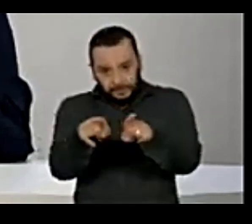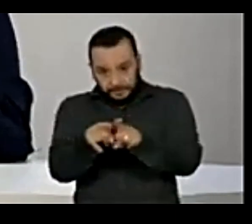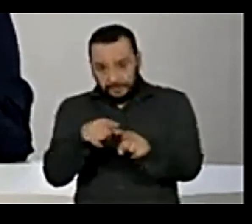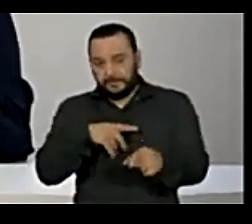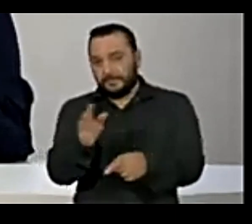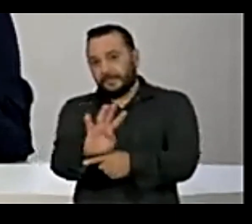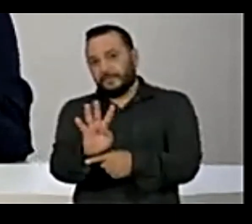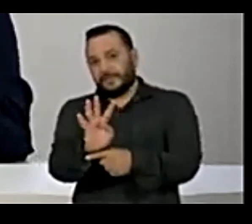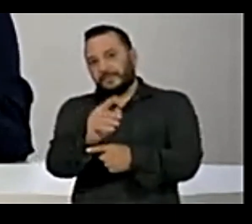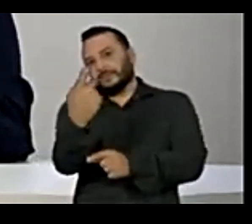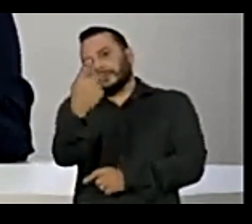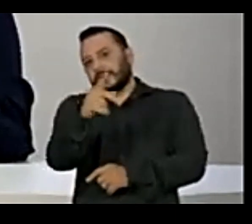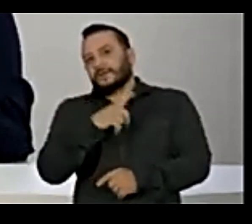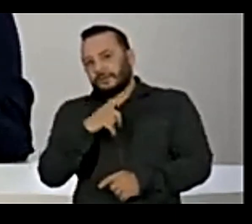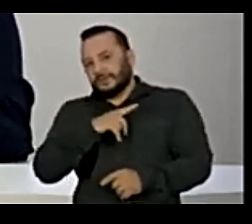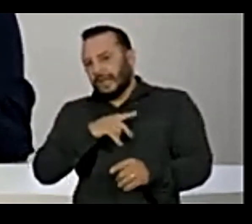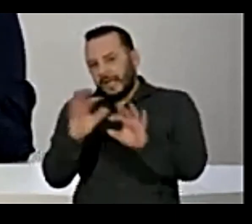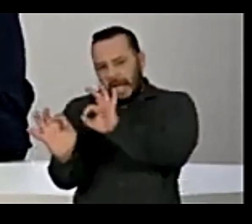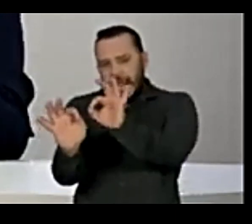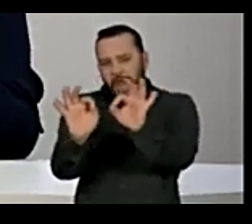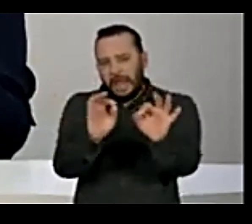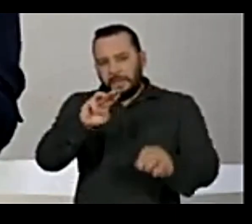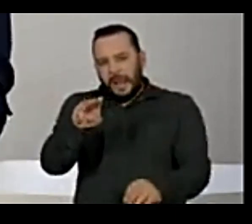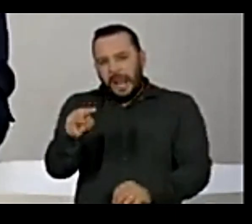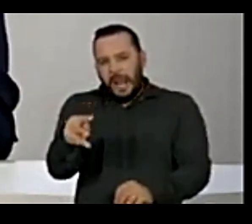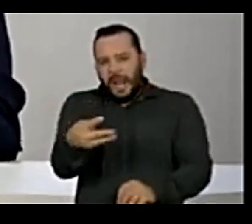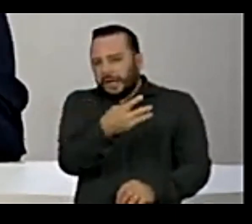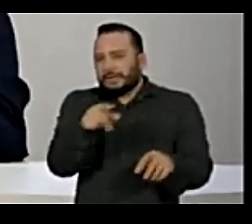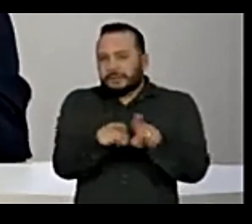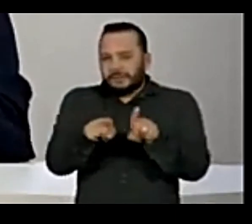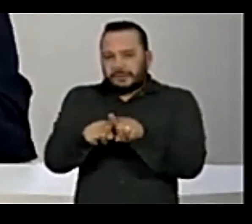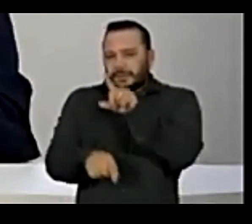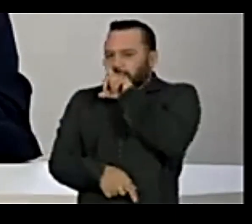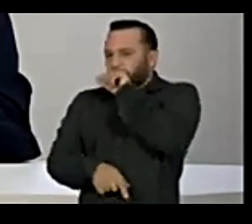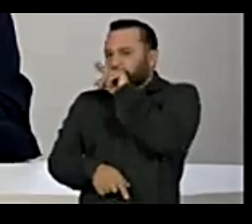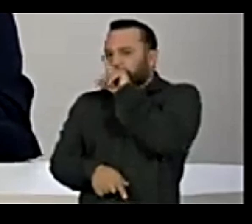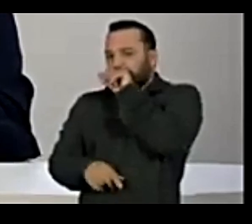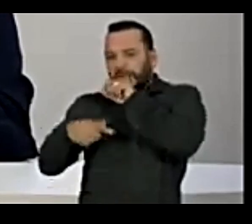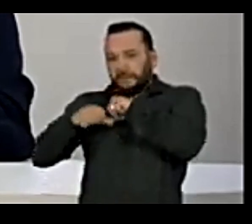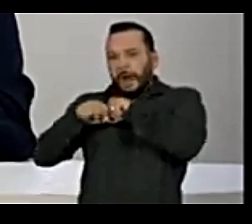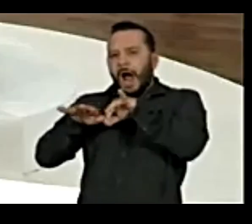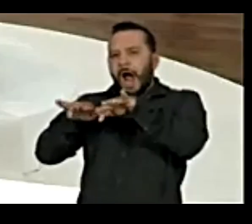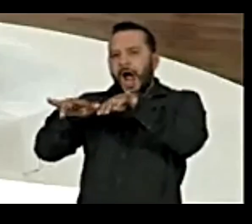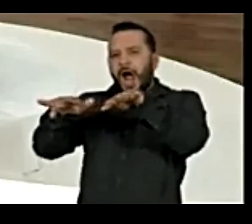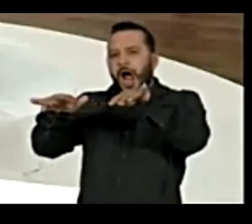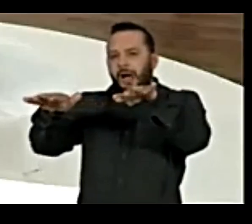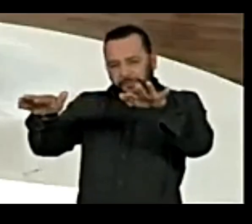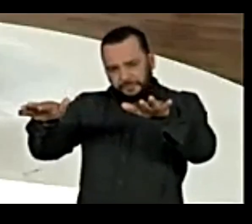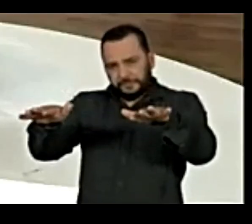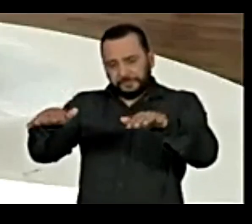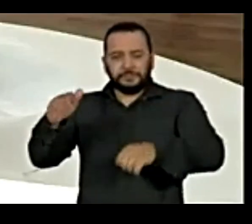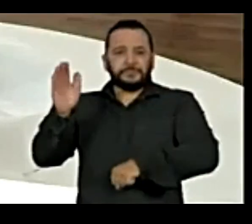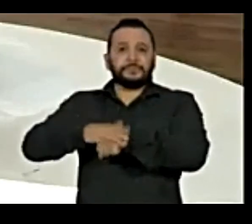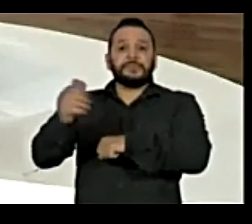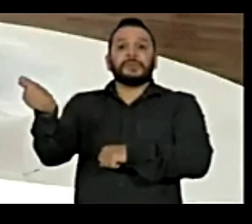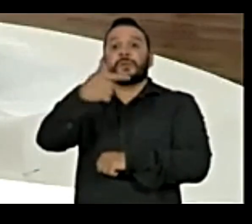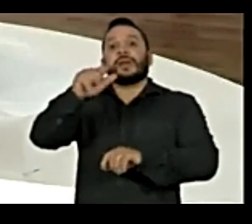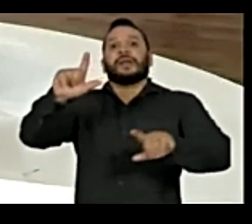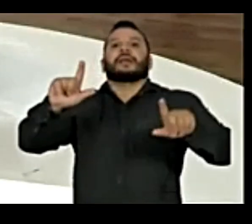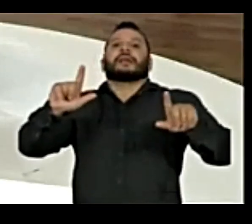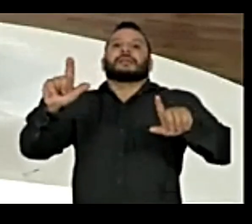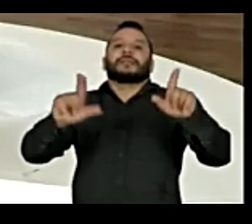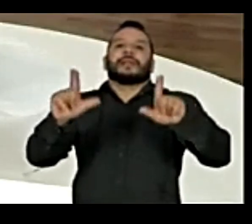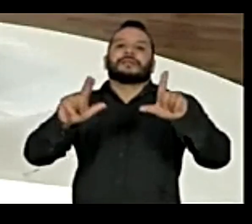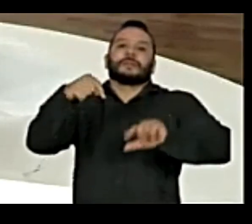milhões de views, seu Twitter também tem um alcance de visualização que às vezes é maior do que os telejornais